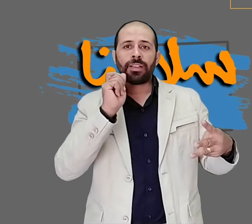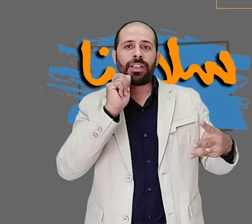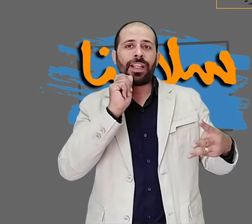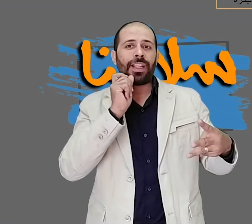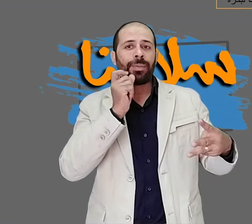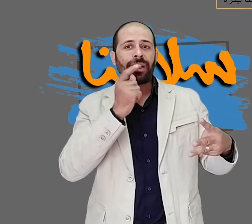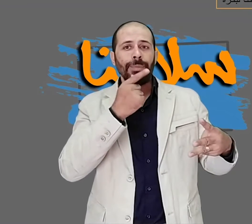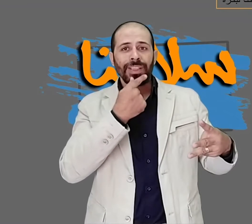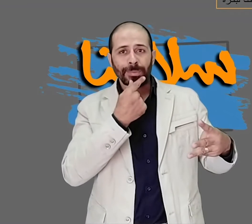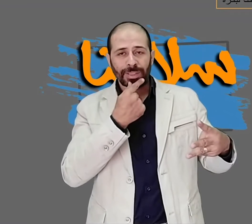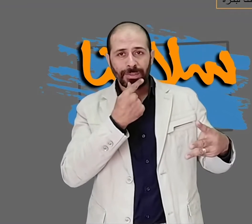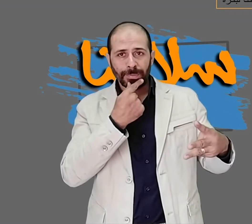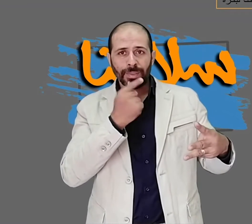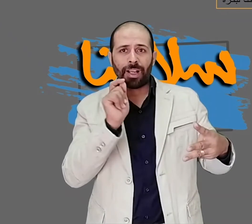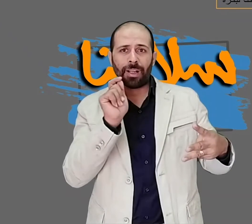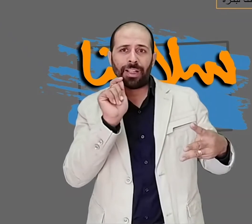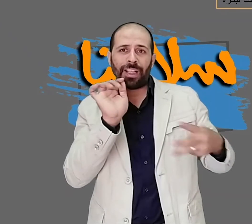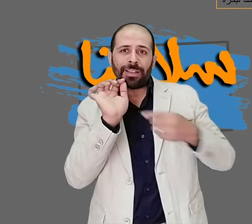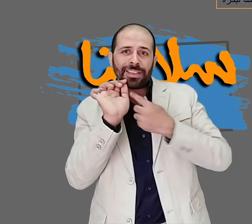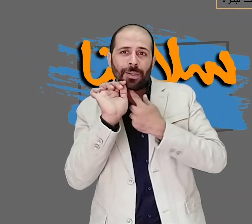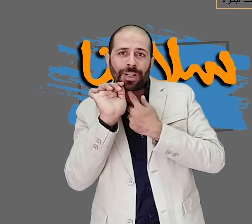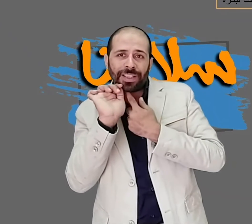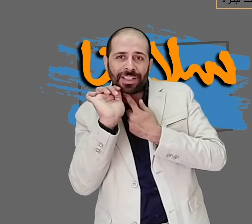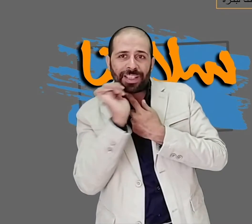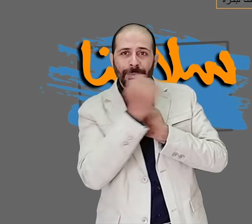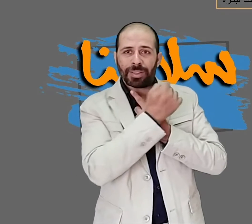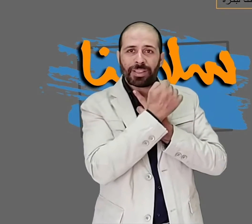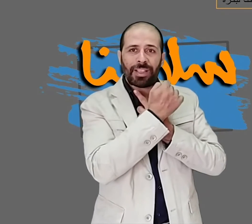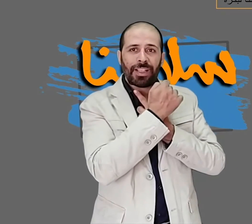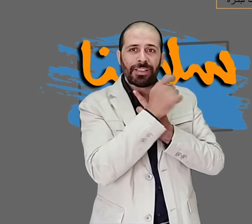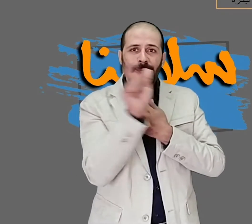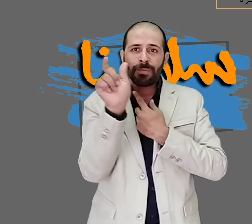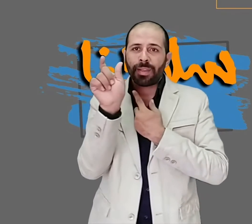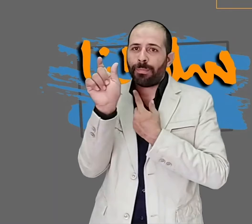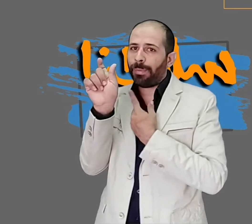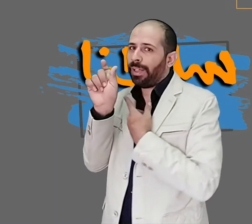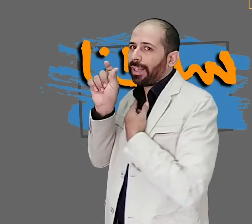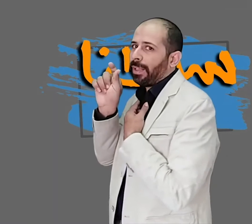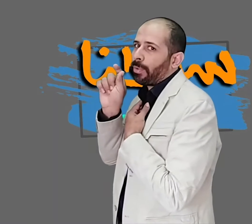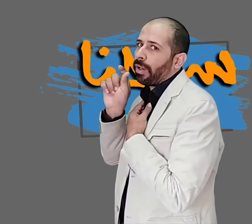دي جاية من كلمة إمتى؟ اللي هي زي ورقة النتيجة اللي بتتقطع يعني، بعملها كده بالراحة.